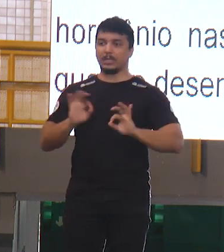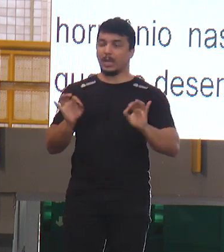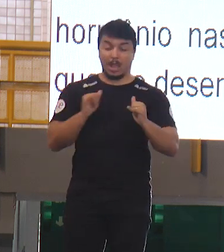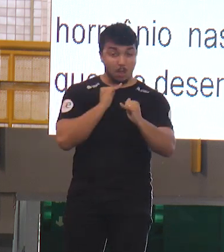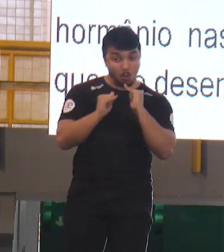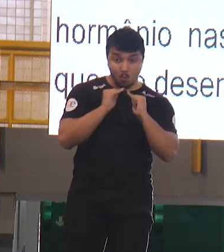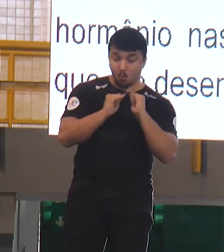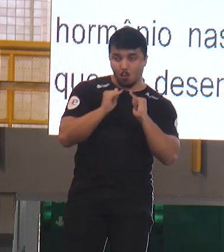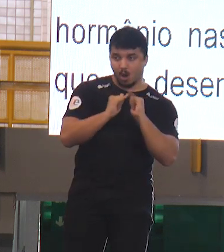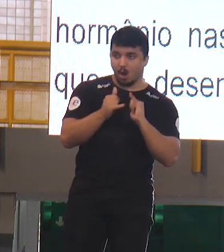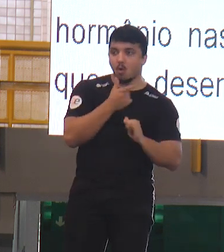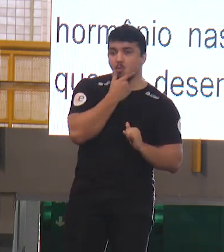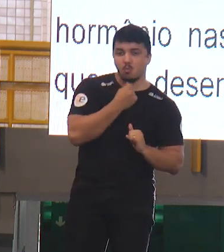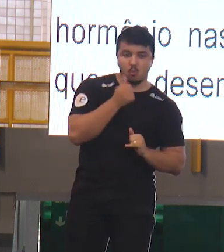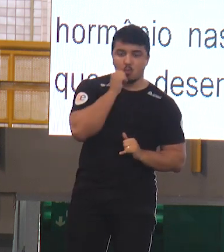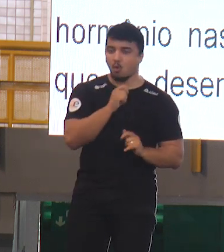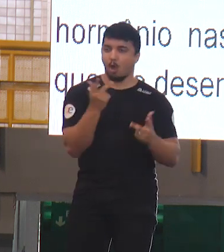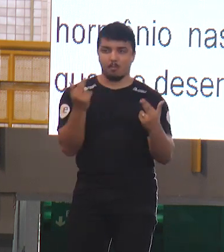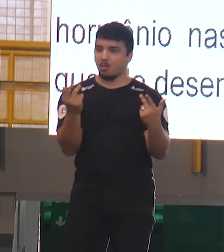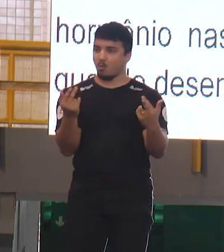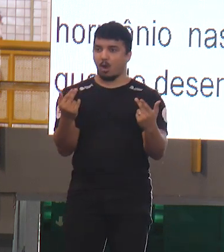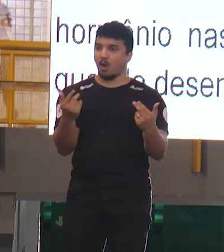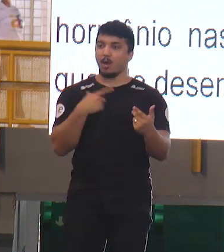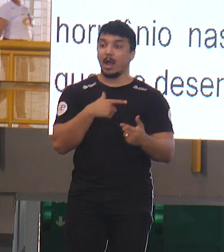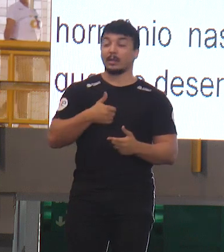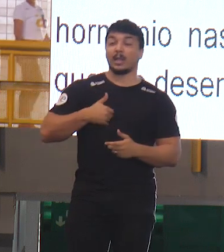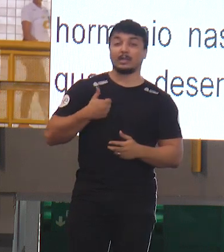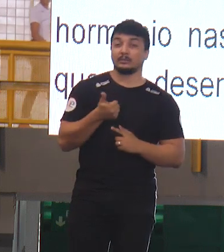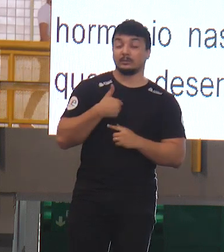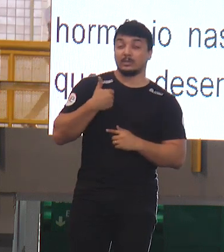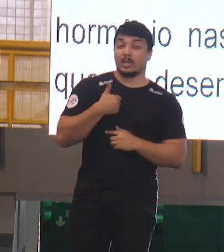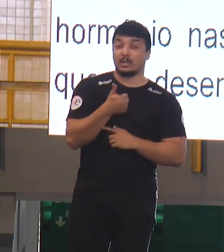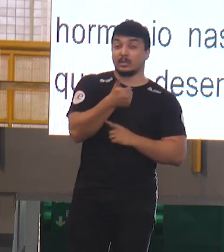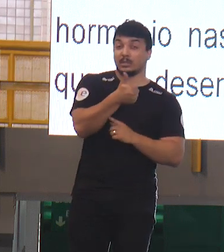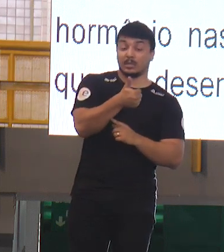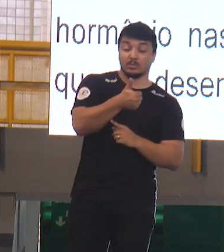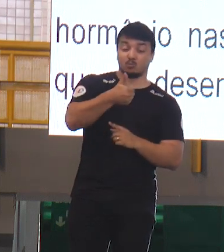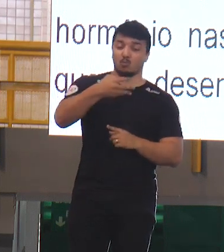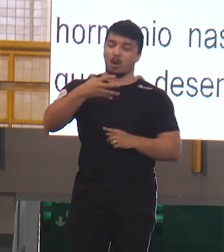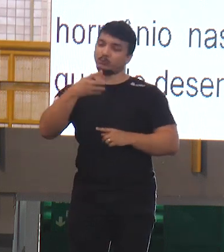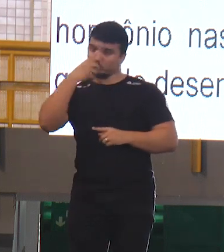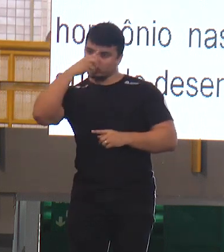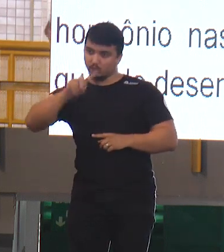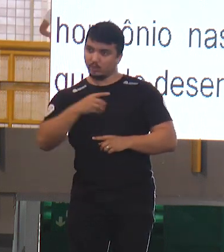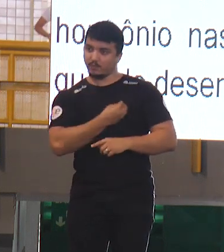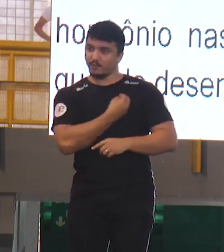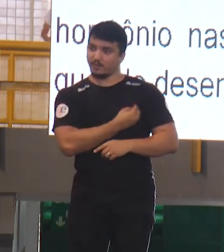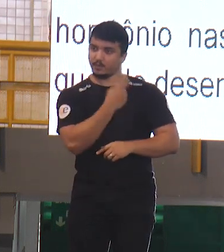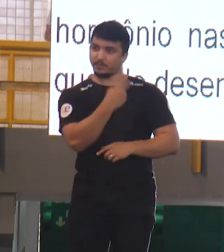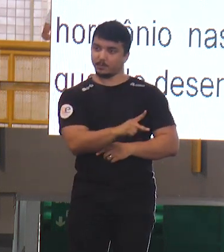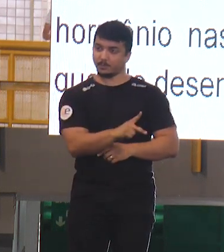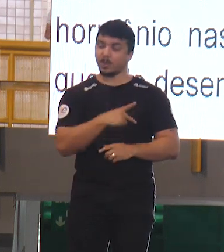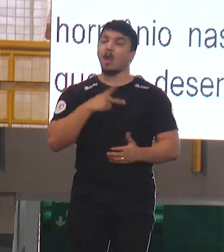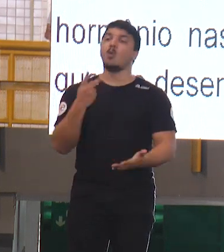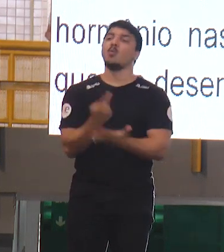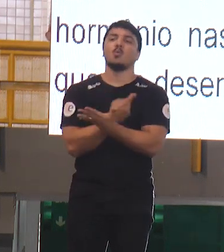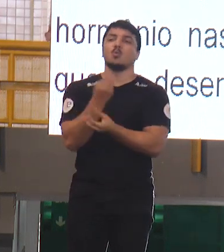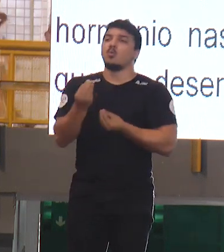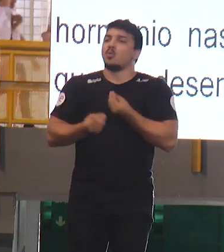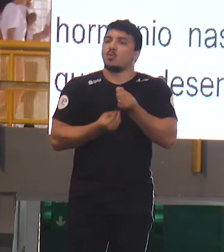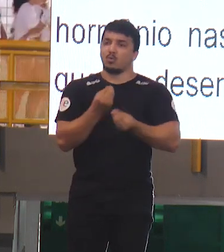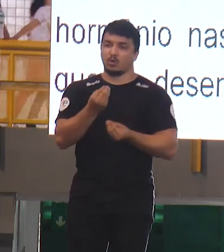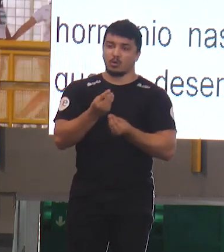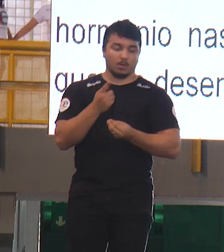o 14º dia de vida da genitália externa. O que vai ocorrer?